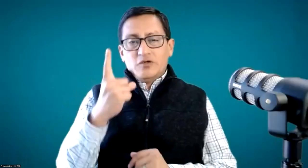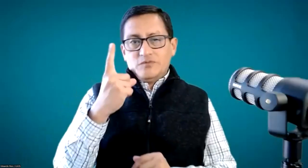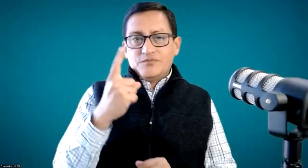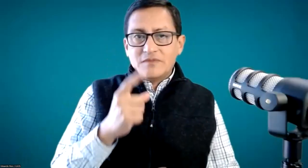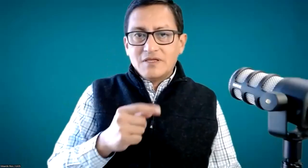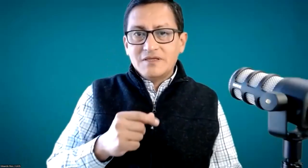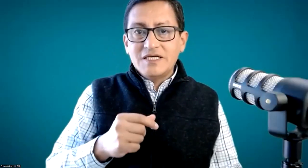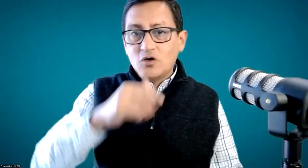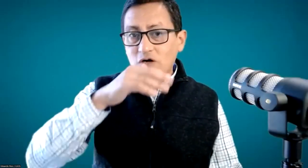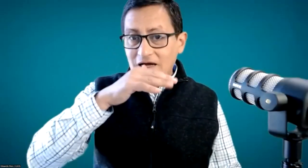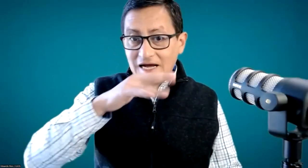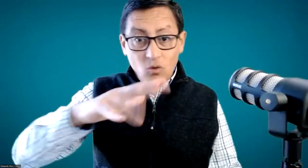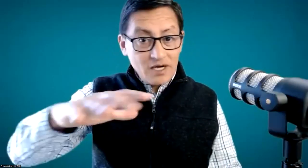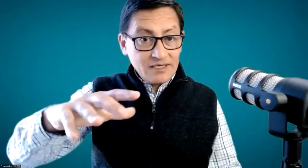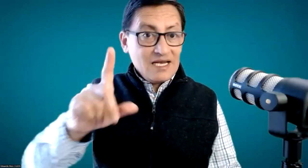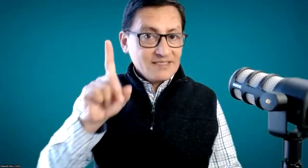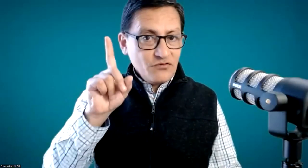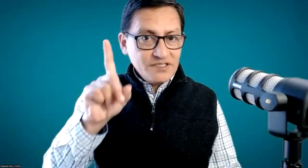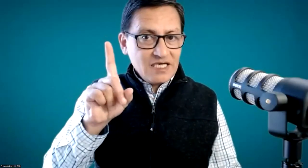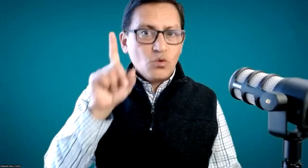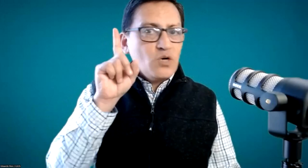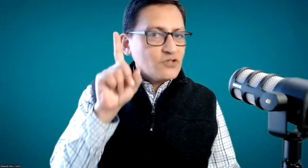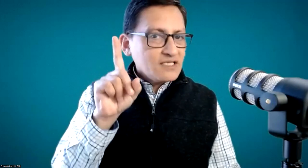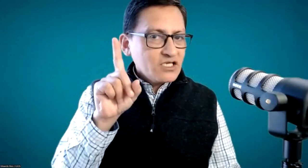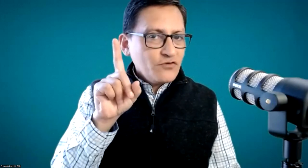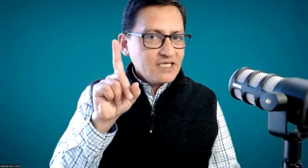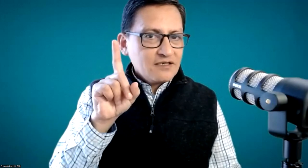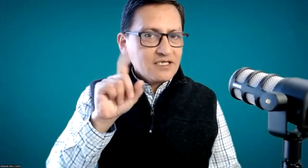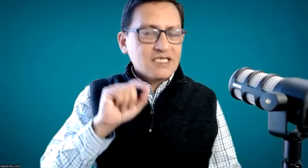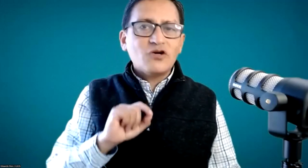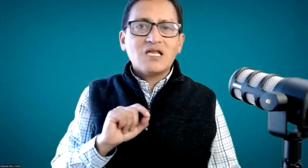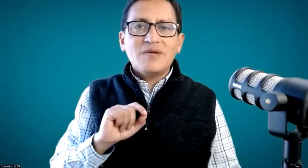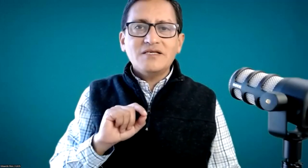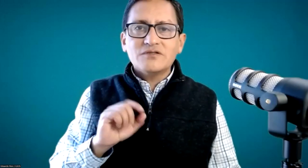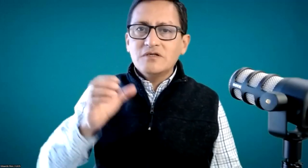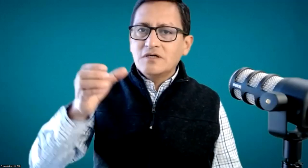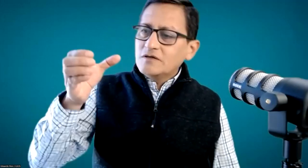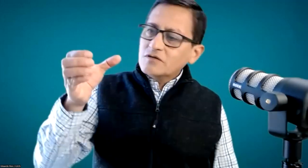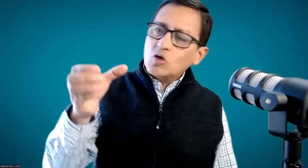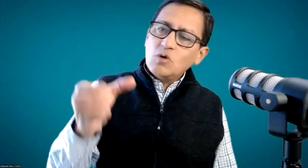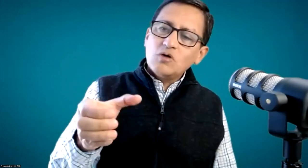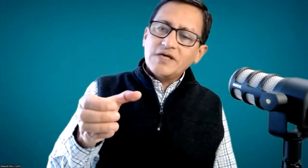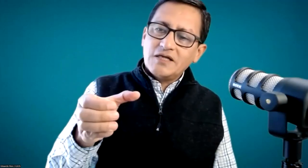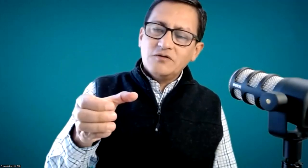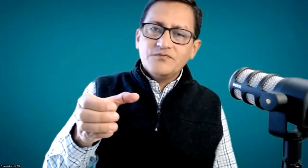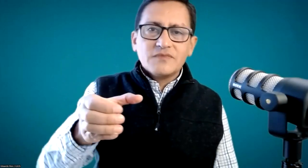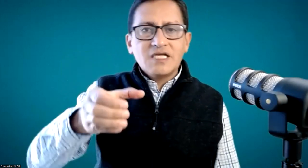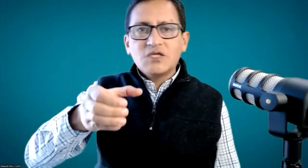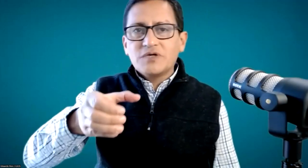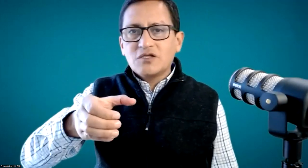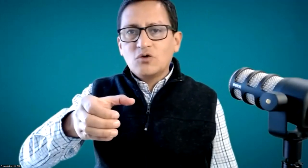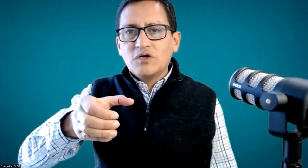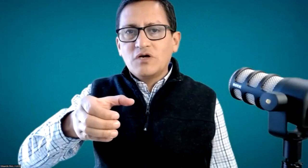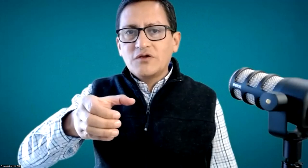Dijo primero, dijo agua, que es la seña oficial, una sola seña oficial. ¿Y qué es lo que además hizo? Tomó un objeto,